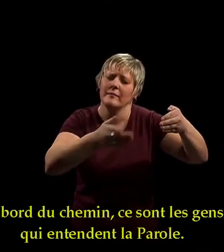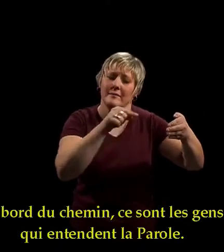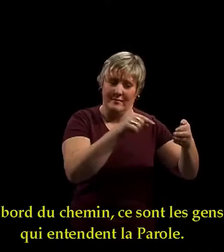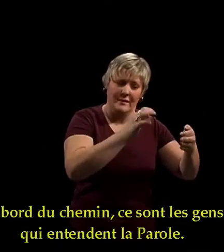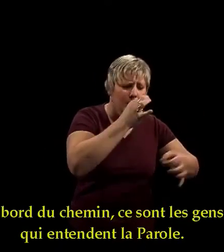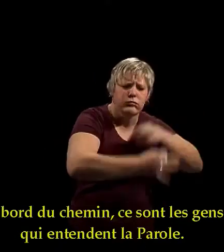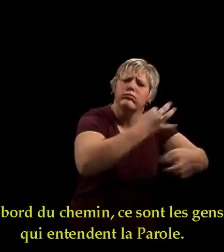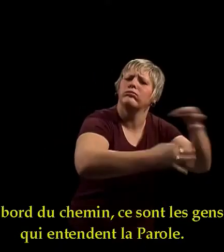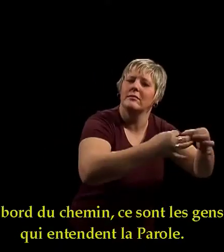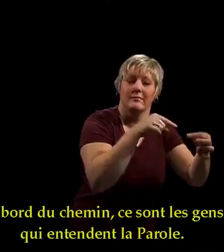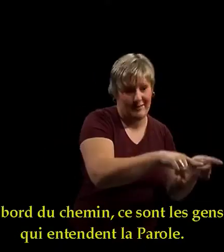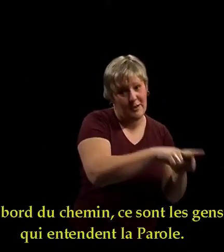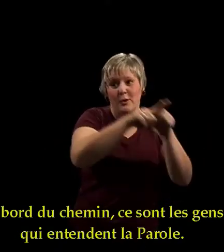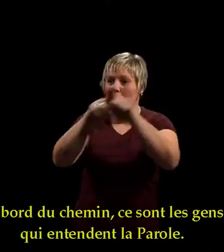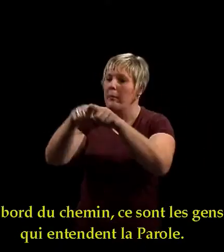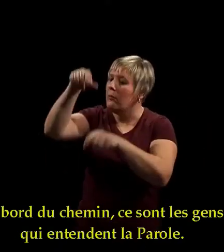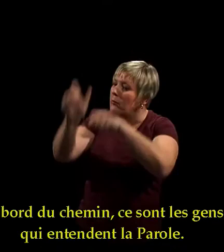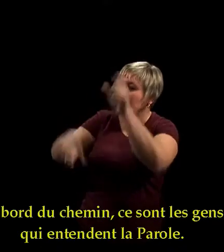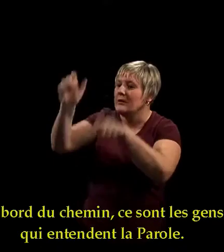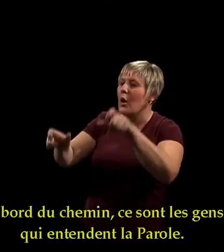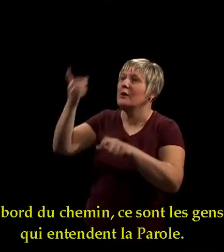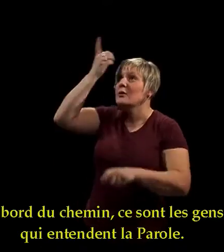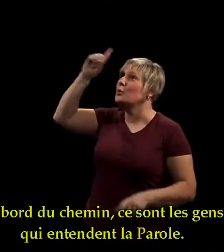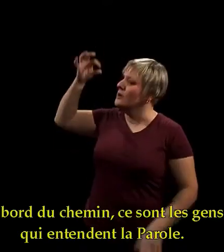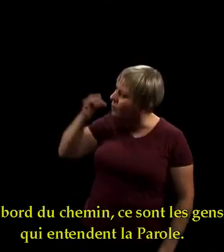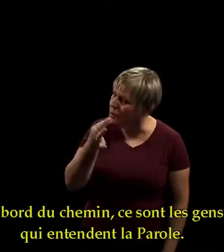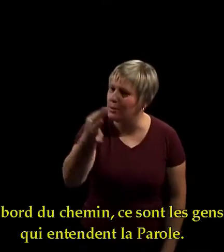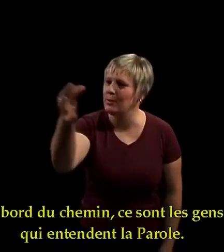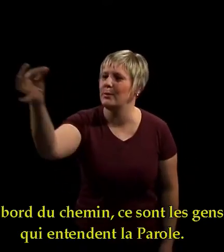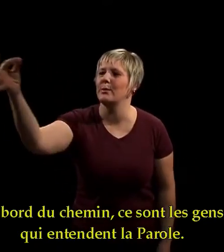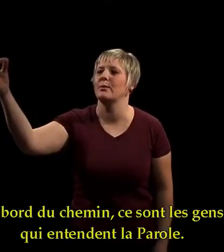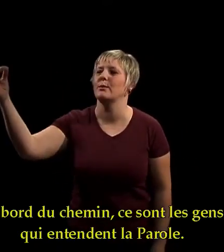Le bord du chemin, ce sont les gens qui entendent la parole.